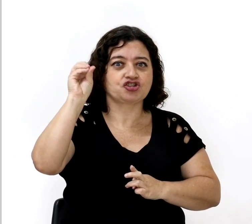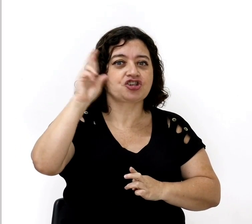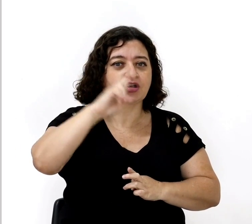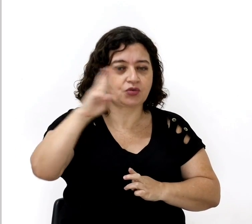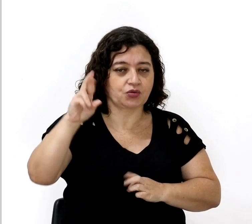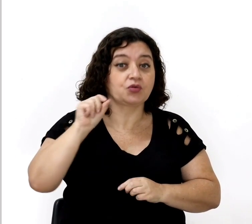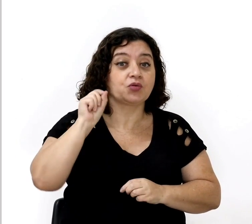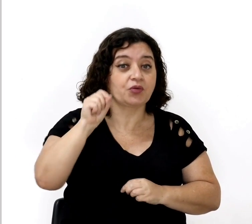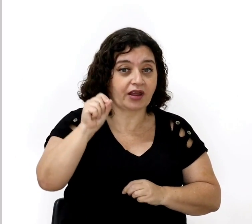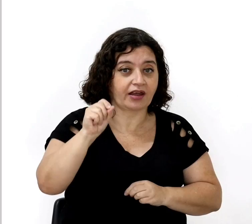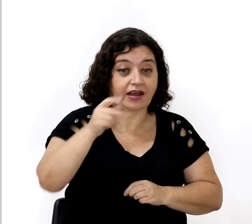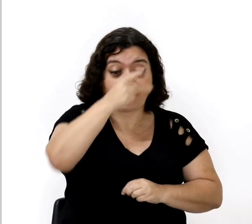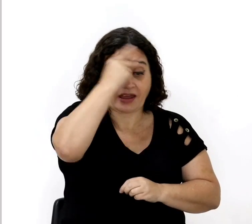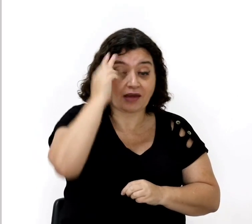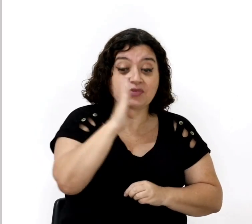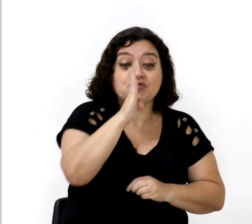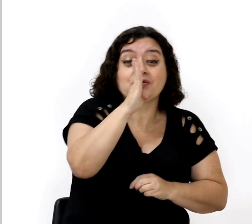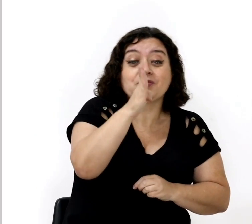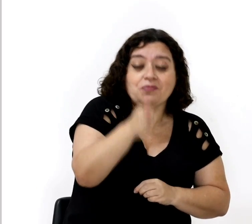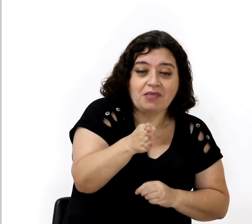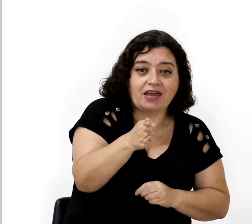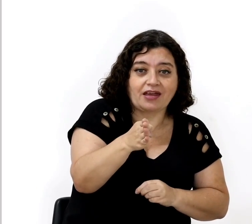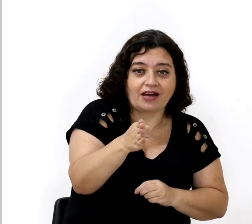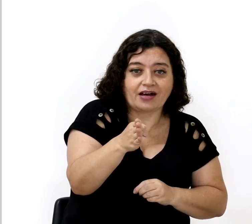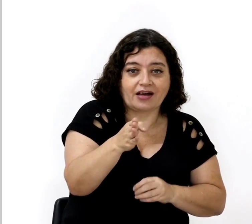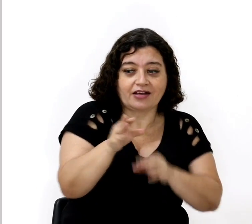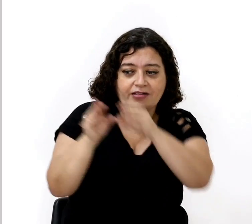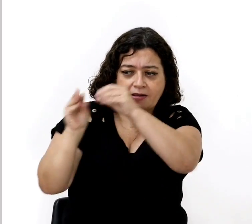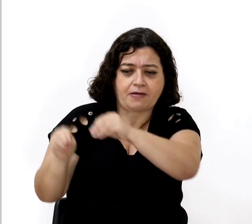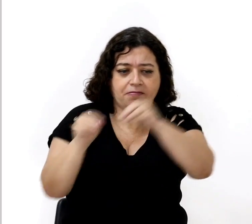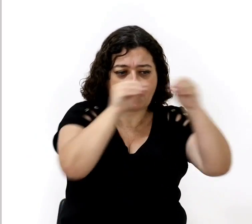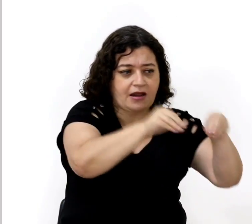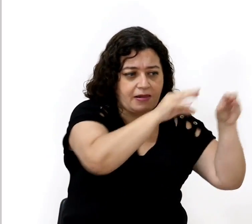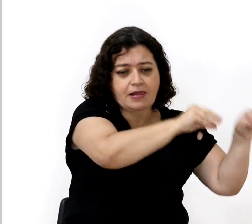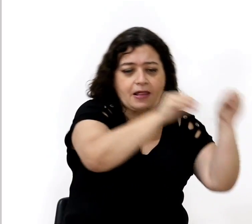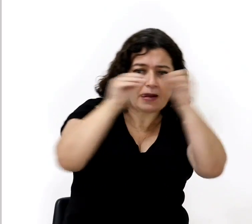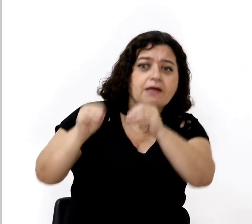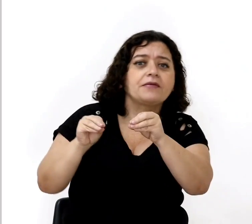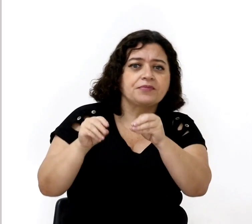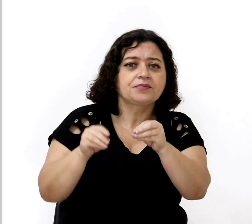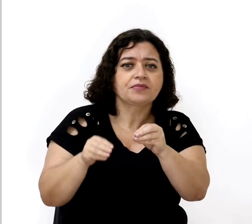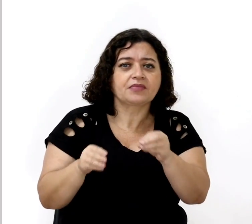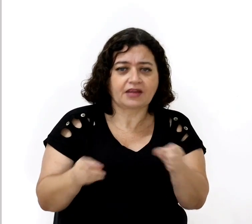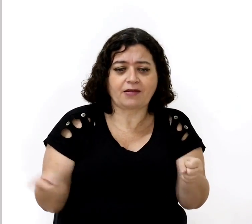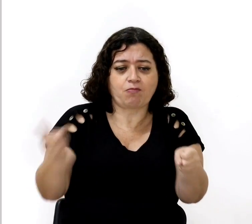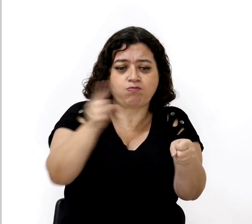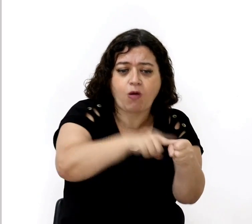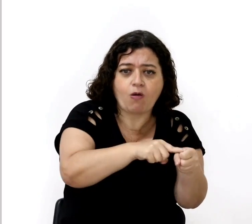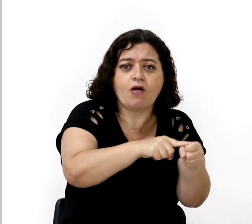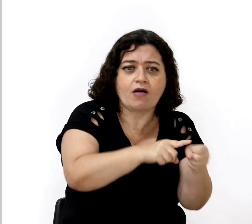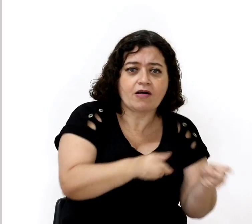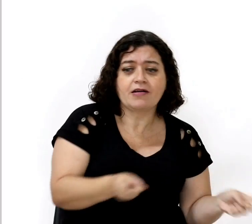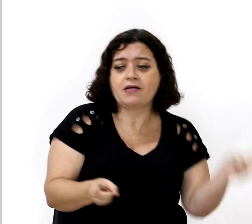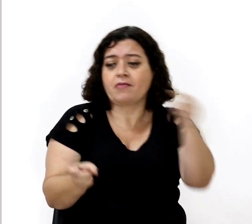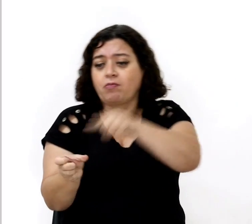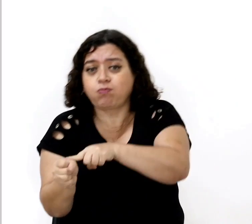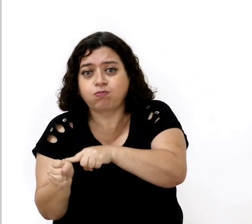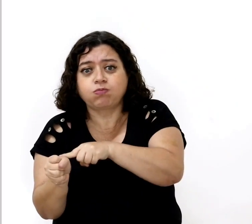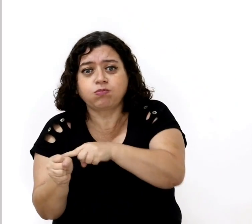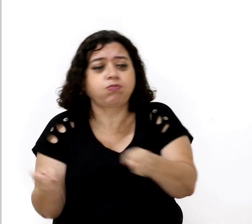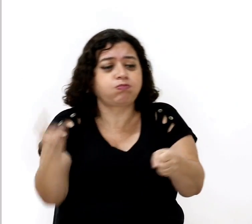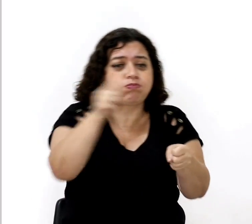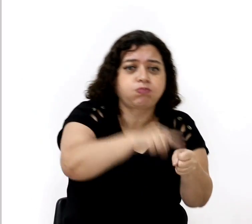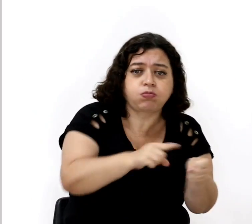embaixador faz? A pessoa do meio, né? Ele traz daqui para cá, daqui para lá e traz de volta, sempre